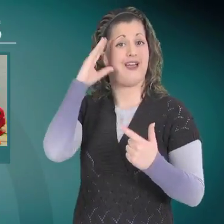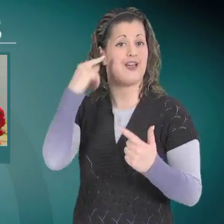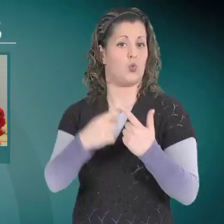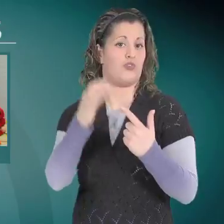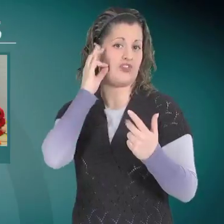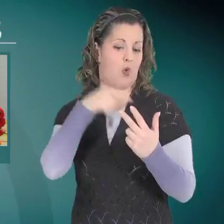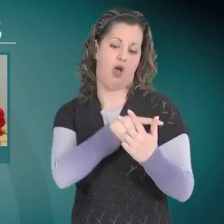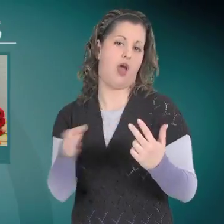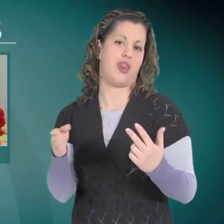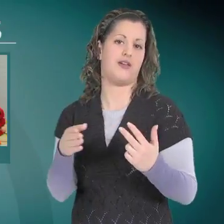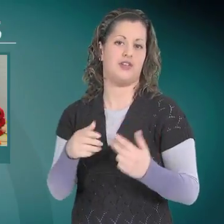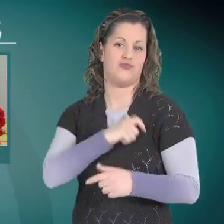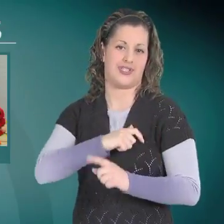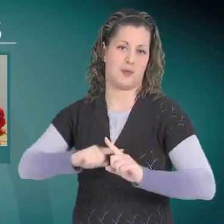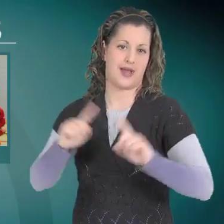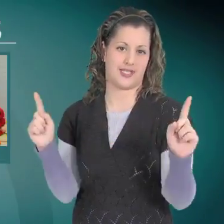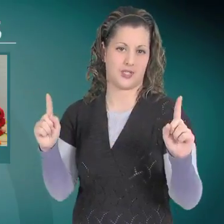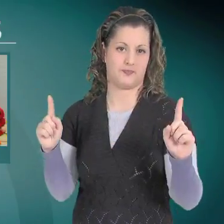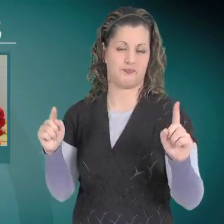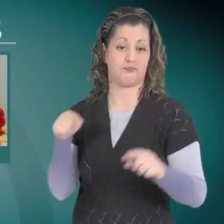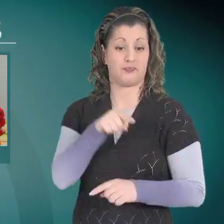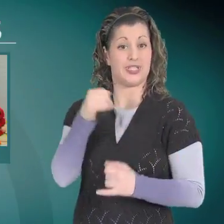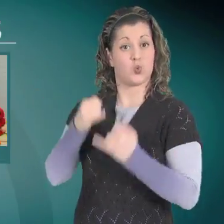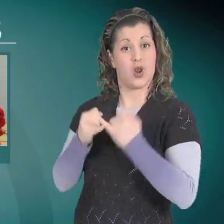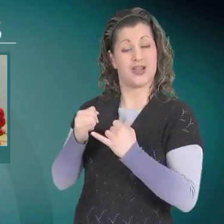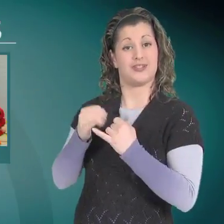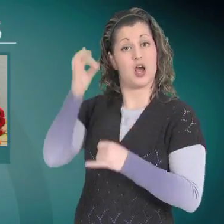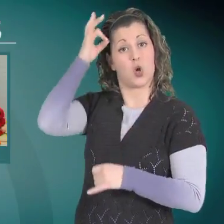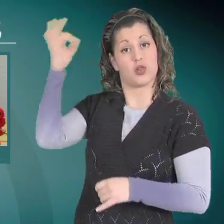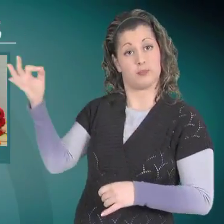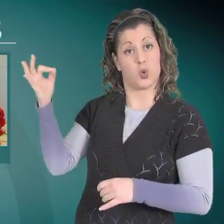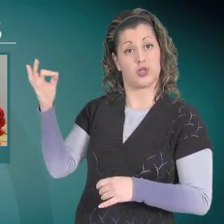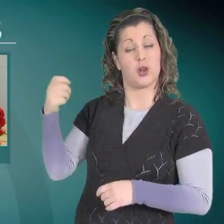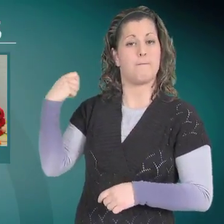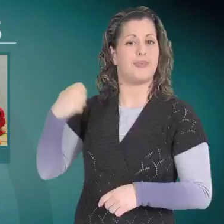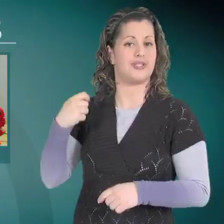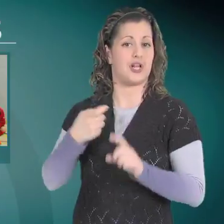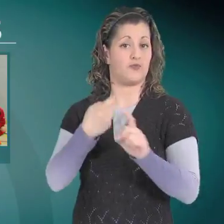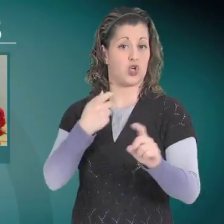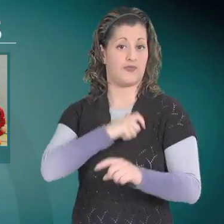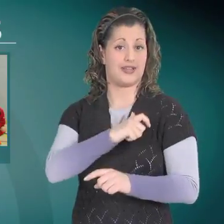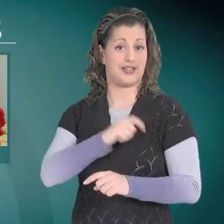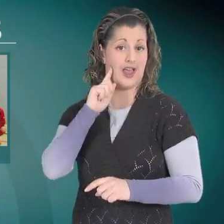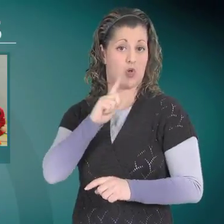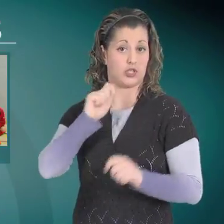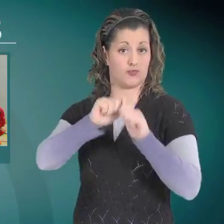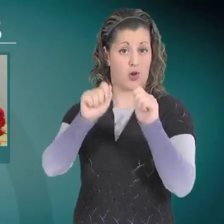immer die mannschaft aus aarau und wurde schweizer meister am schluss hat roland brunner der präsident des schweizerischen gehörlosen sportverbandes